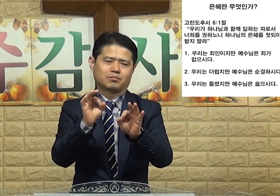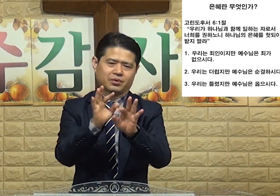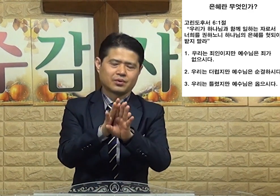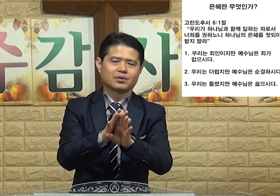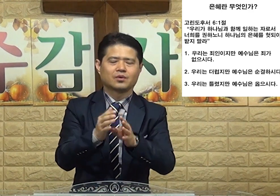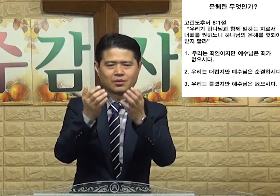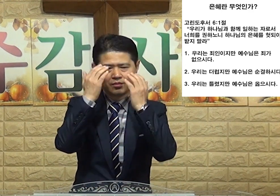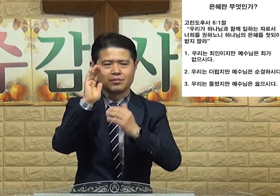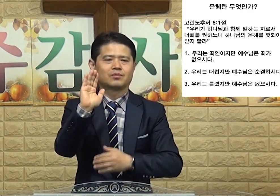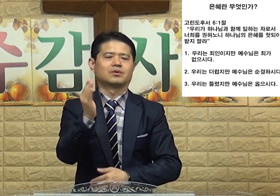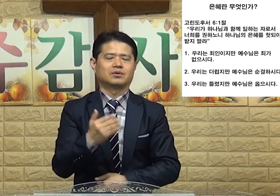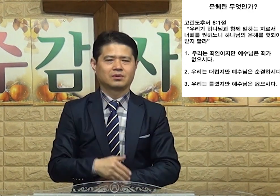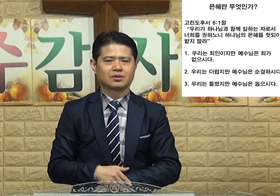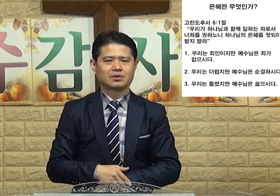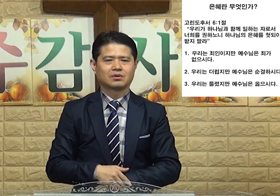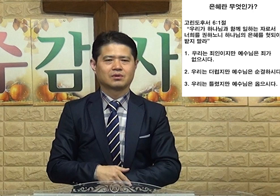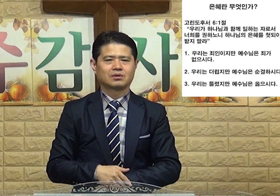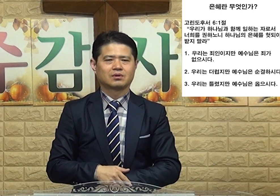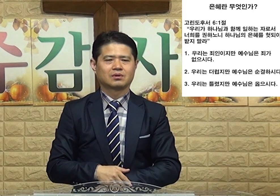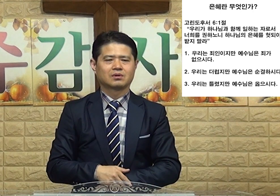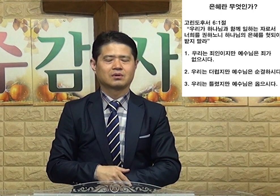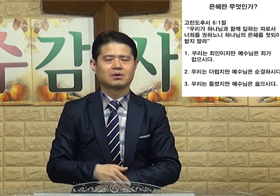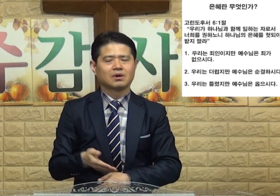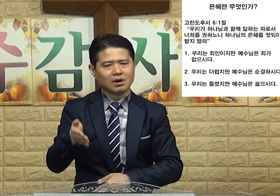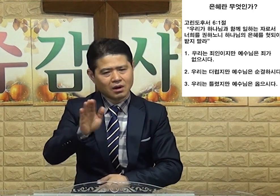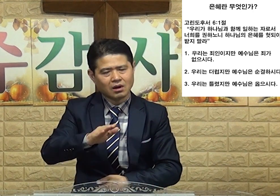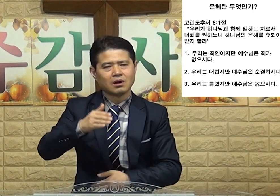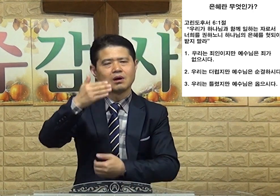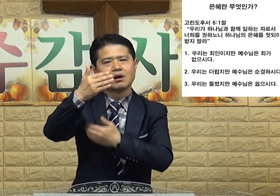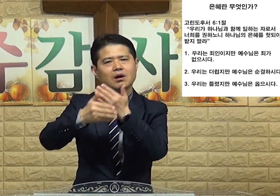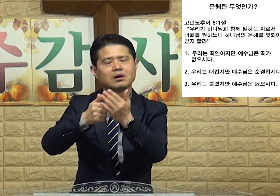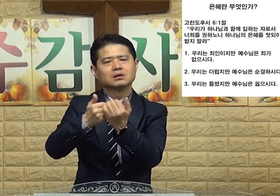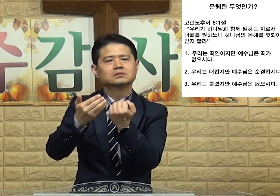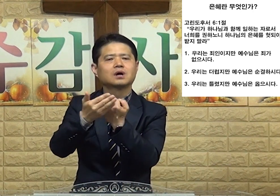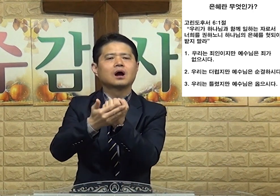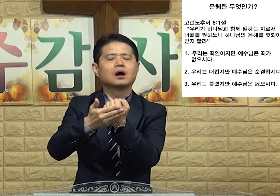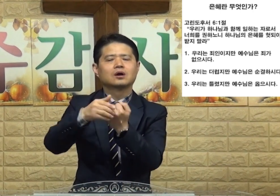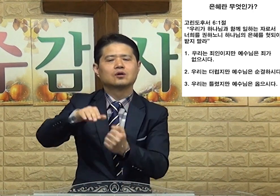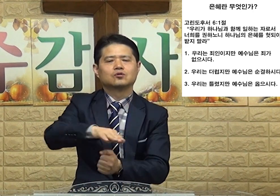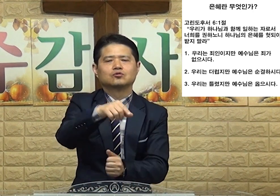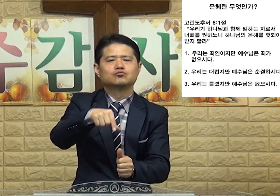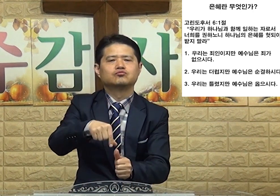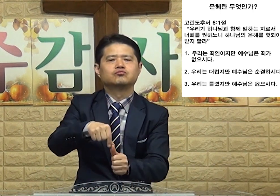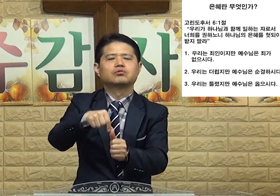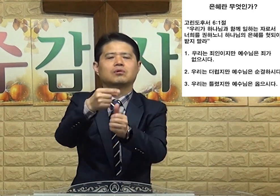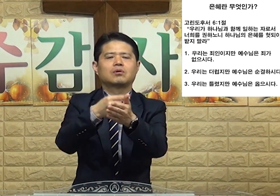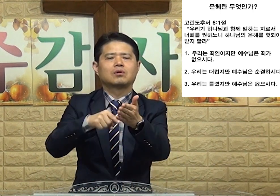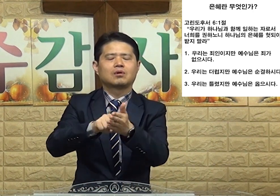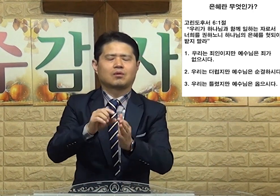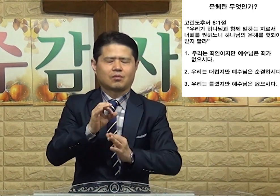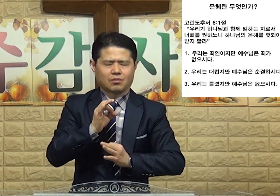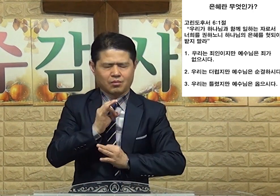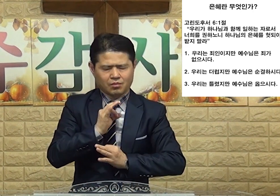서해 깊고 자유 또한 없었을 것입니다. 아버지의 은혜로 우리가